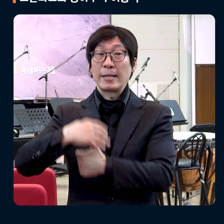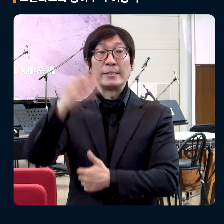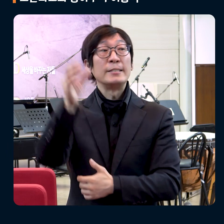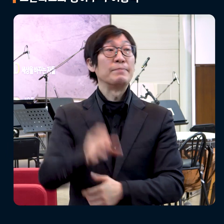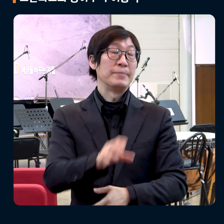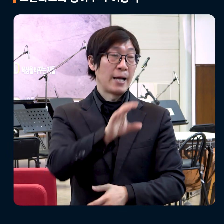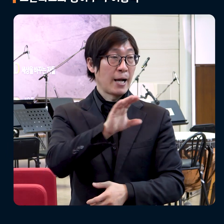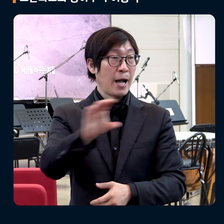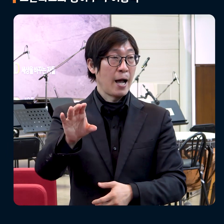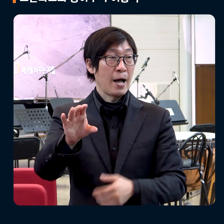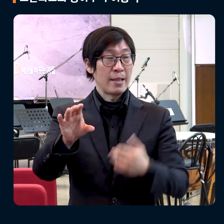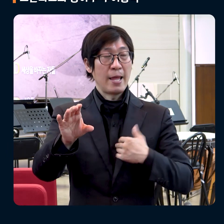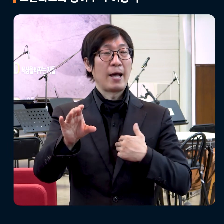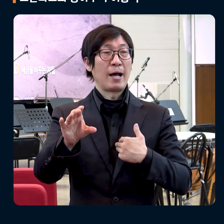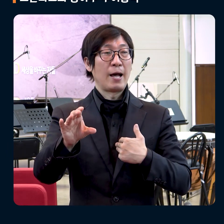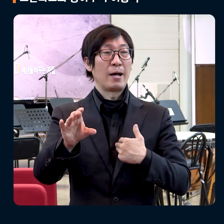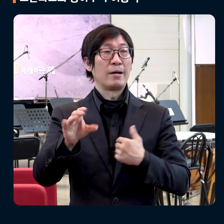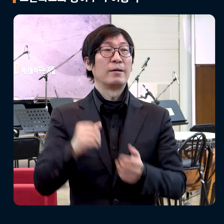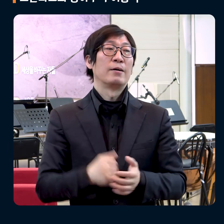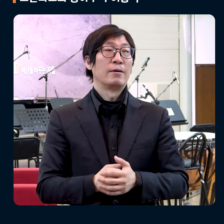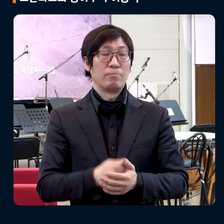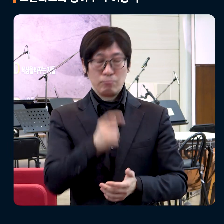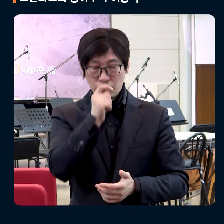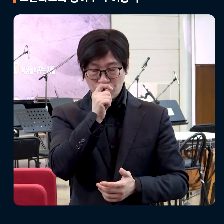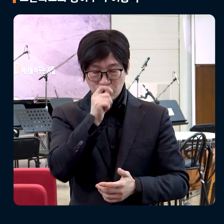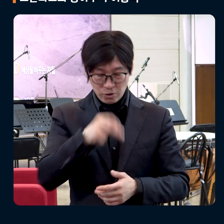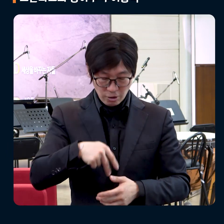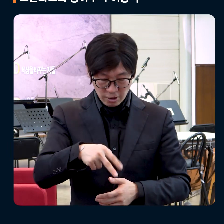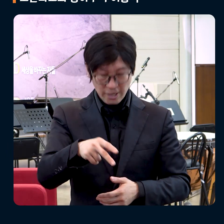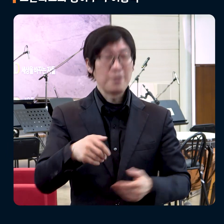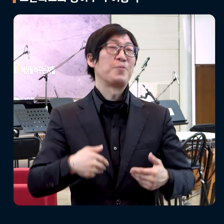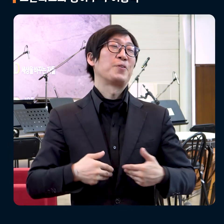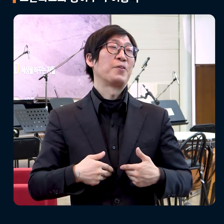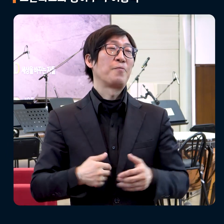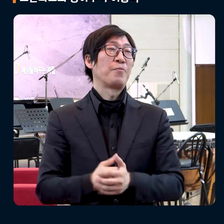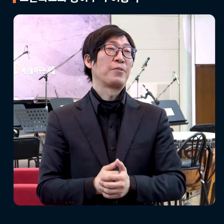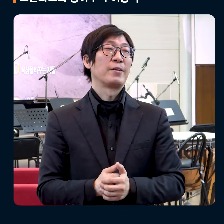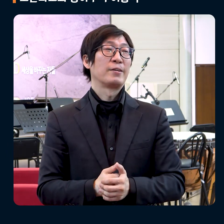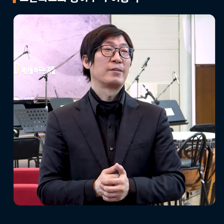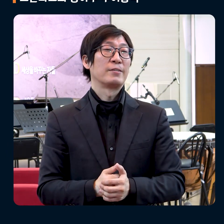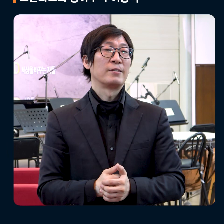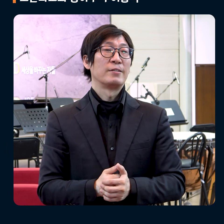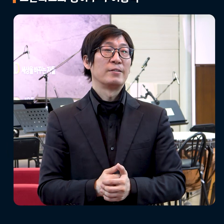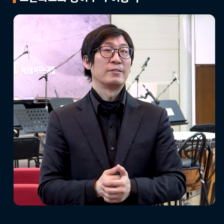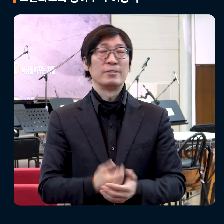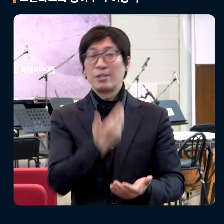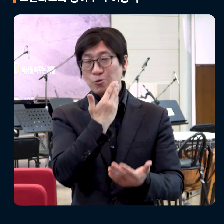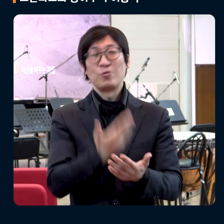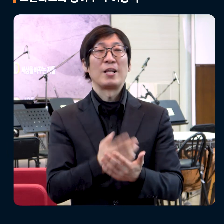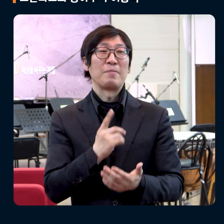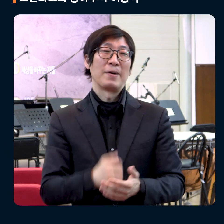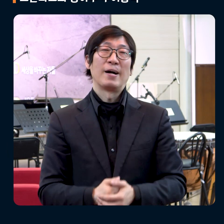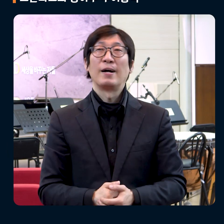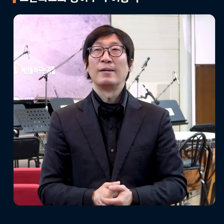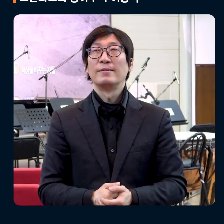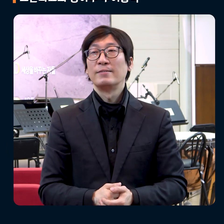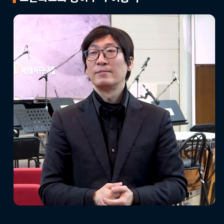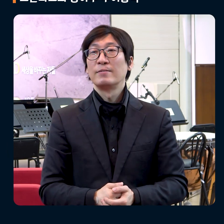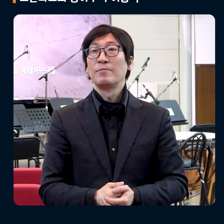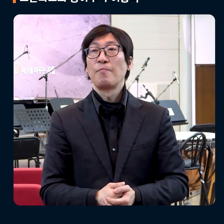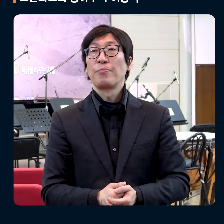주님께서 맡겨주신 십자가를 내가 묵묵히 걸어가는 거, 그거 여러분